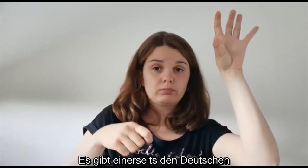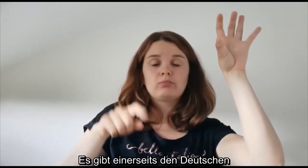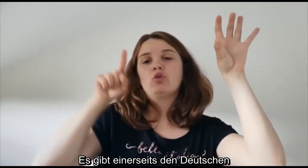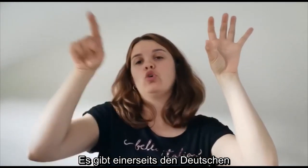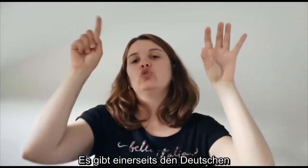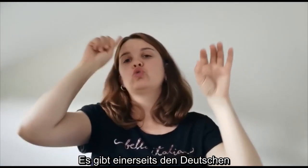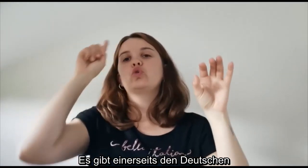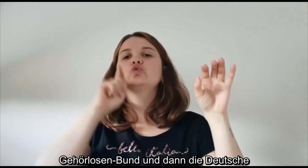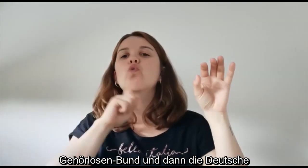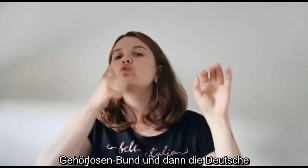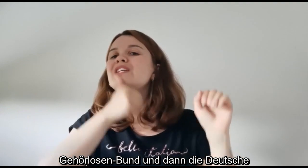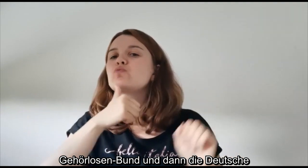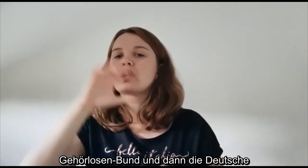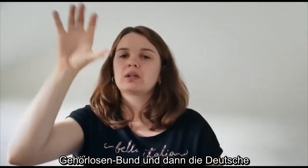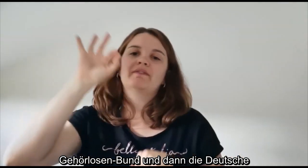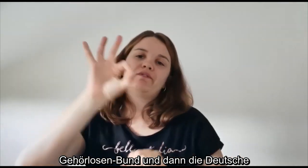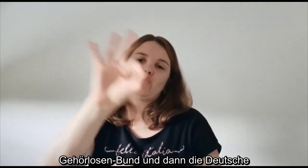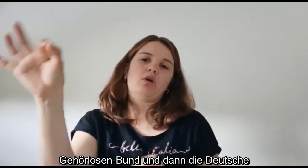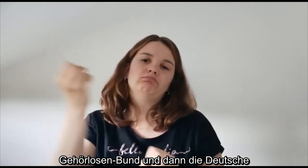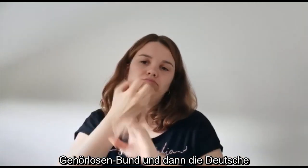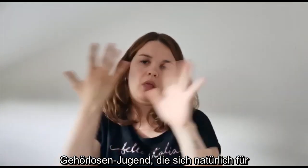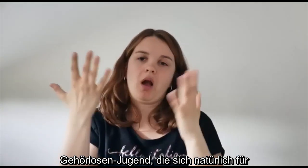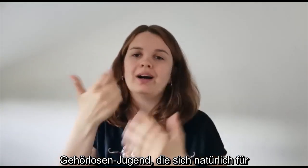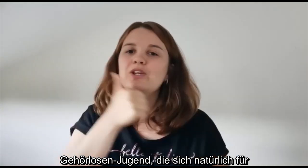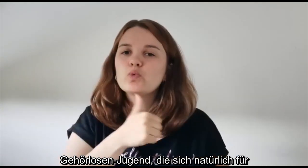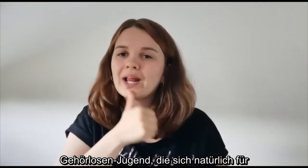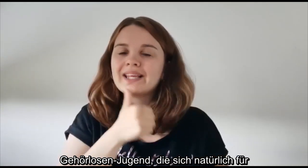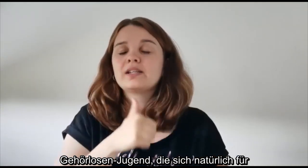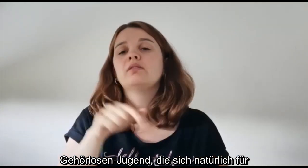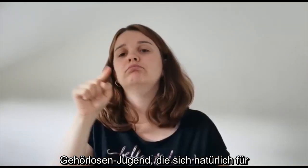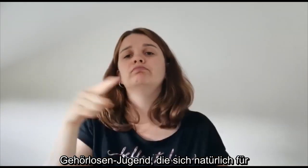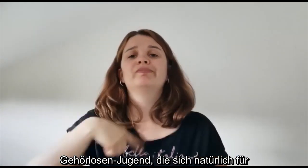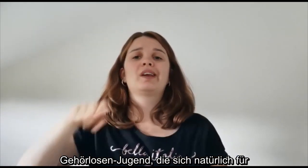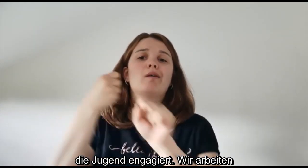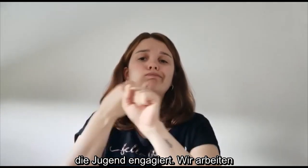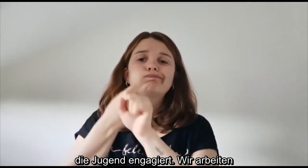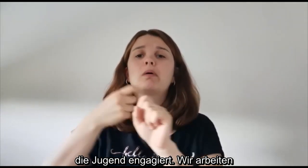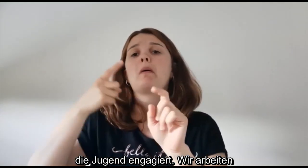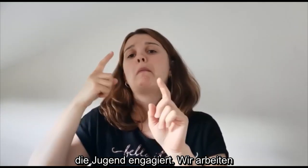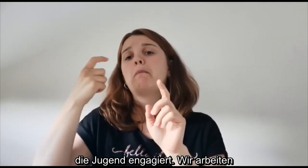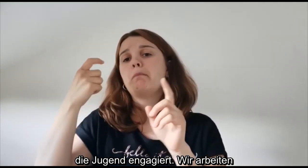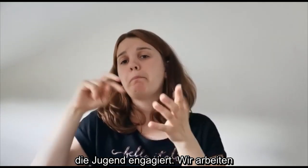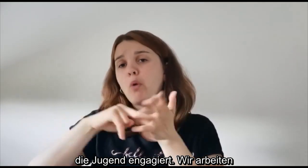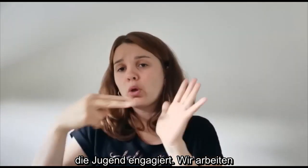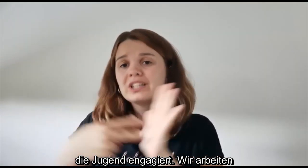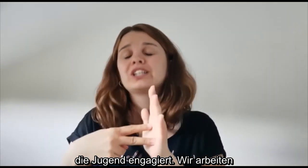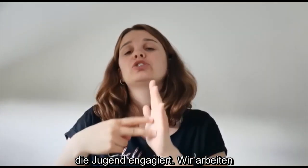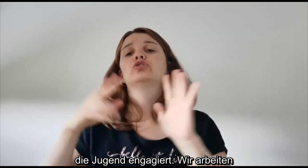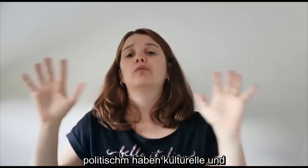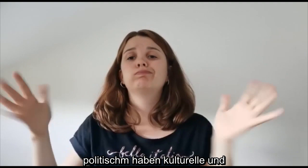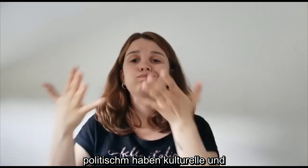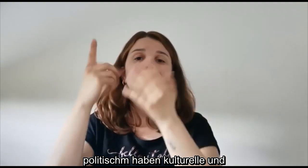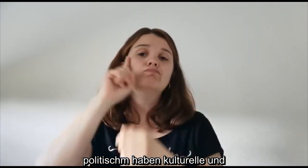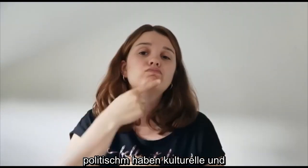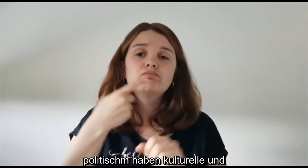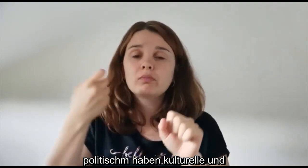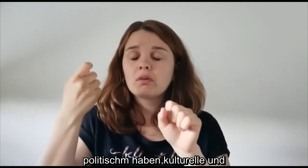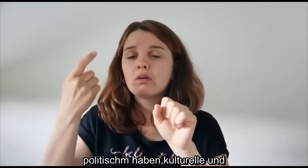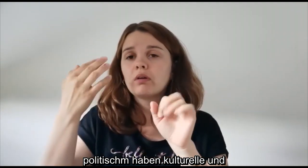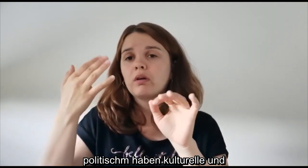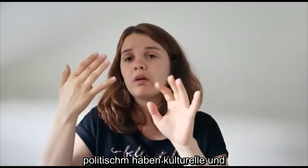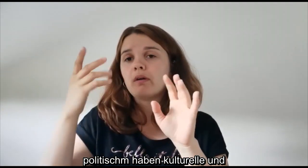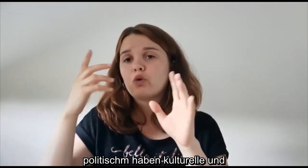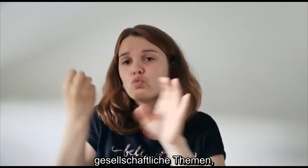Es gibt einerseits den Deutschen Gehörlosenbund Und dann die Deutsche Gehörlosenjugend Die sich natürlich für die Jugend engagiert Wir arbeiten politisch,